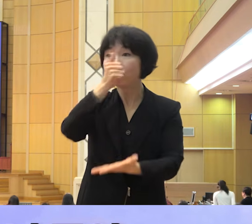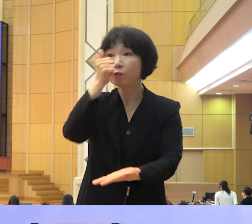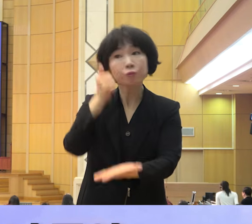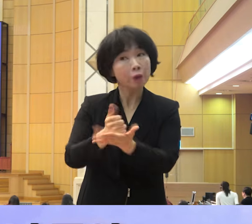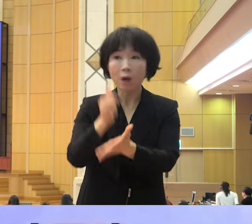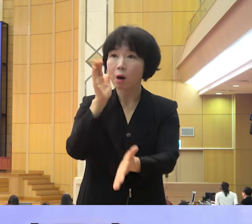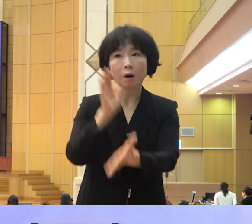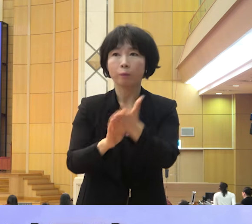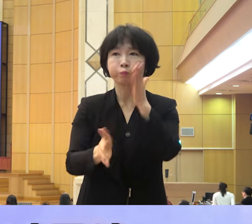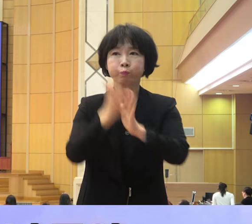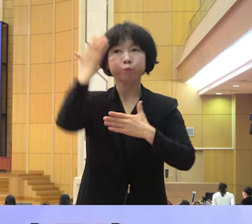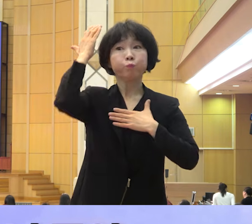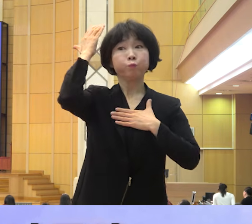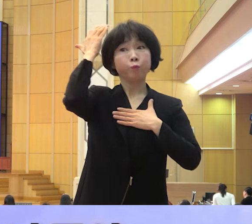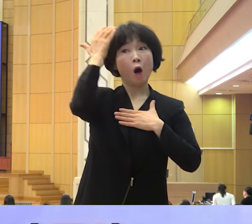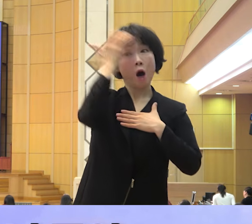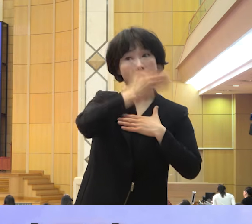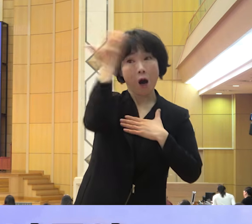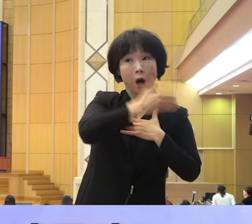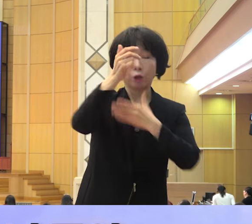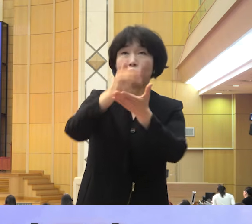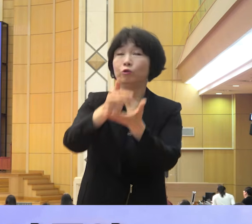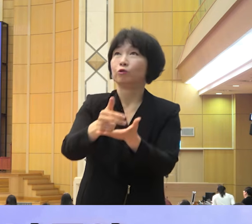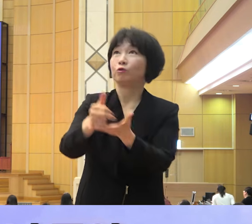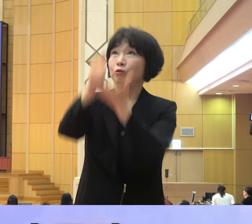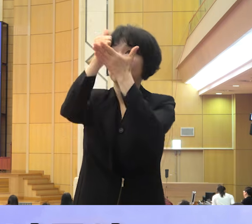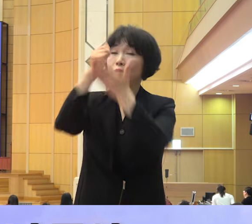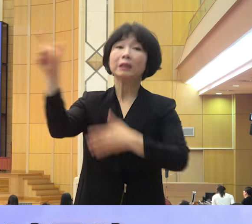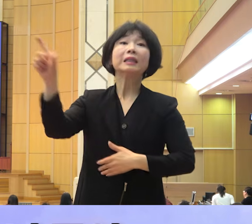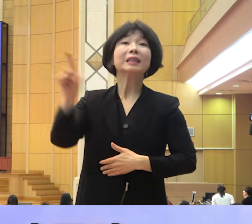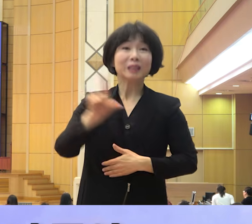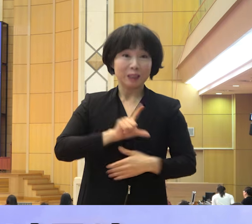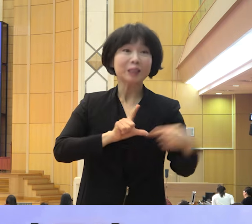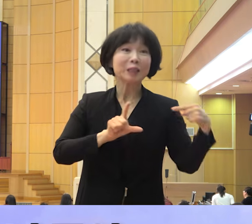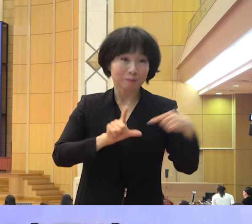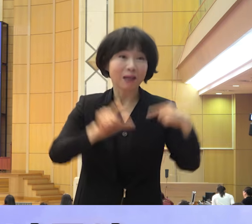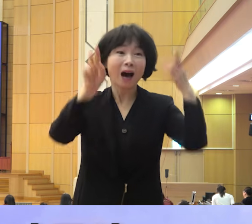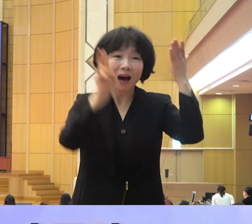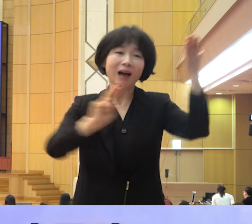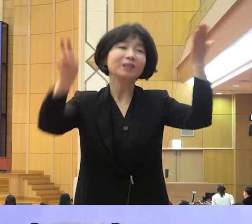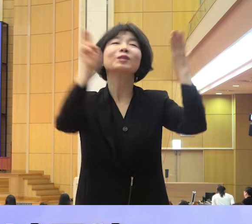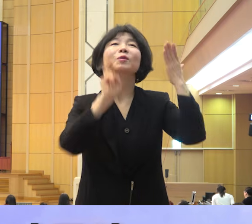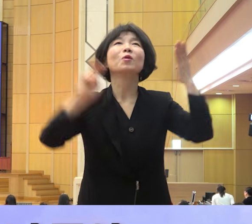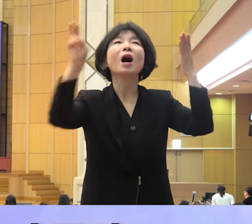젖었네. 흠없고 순전한 주 이름